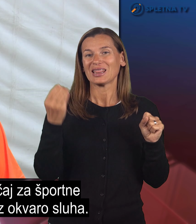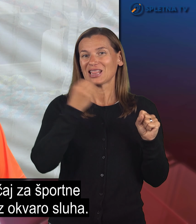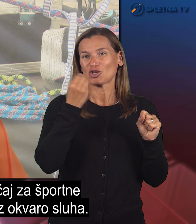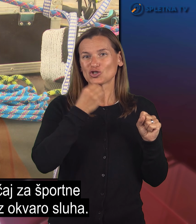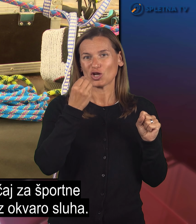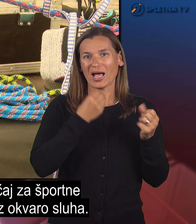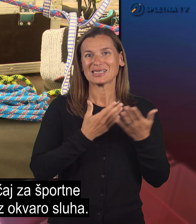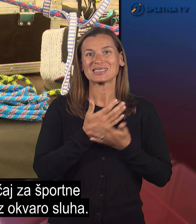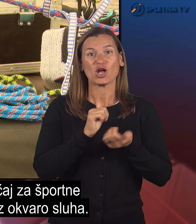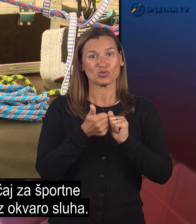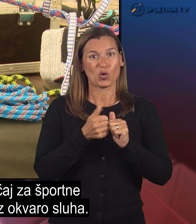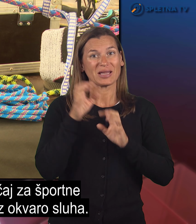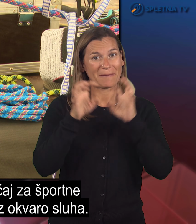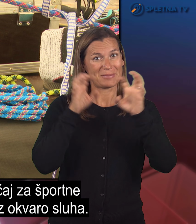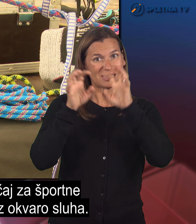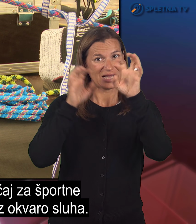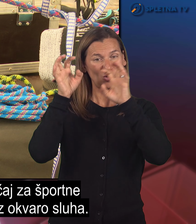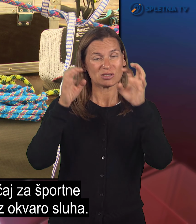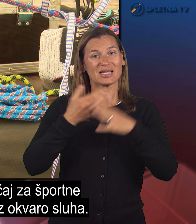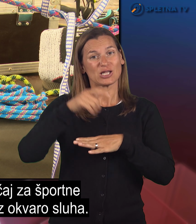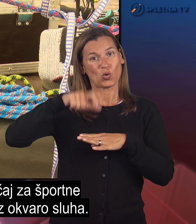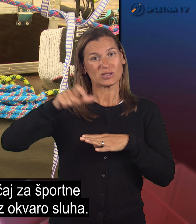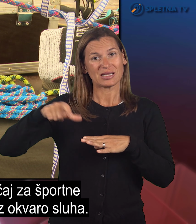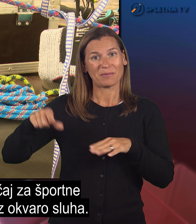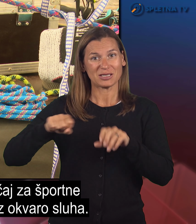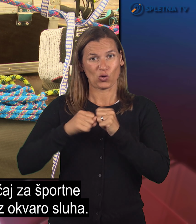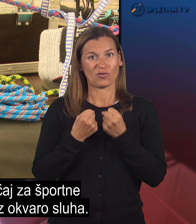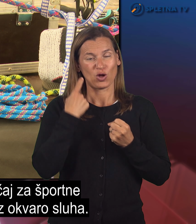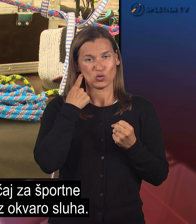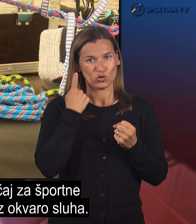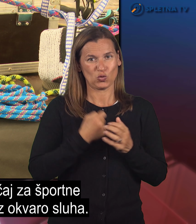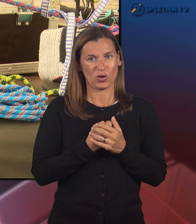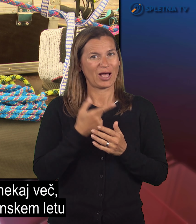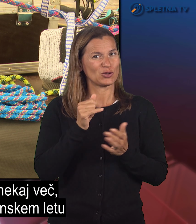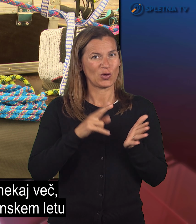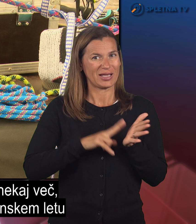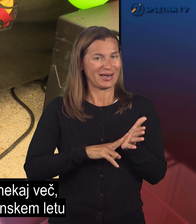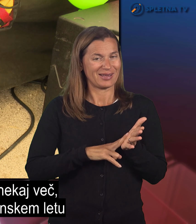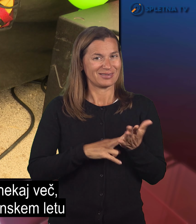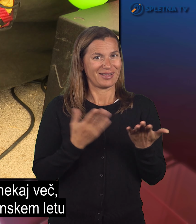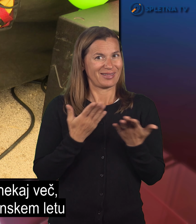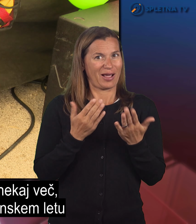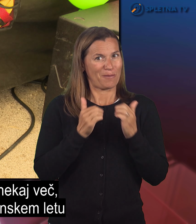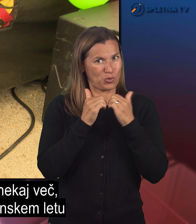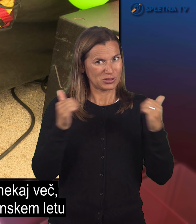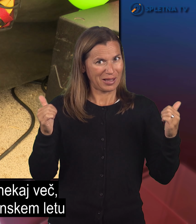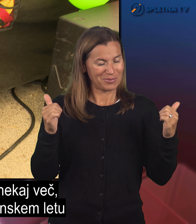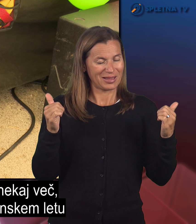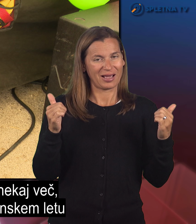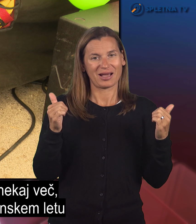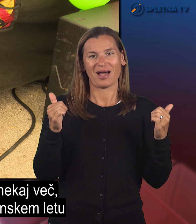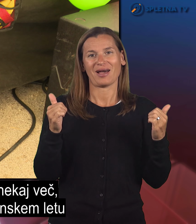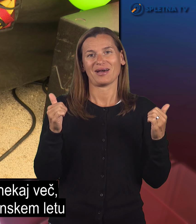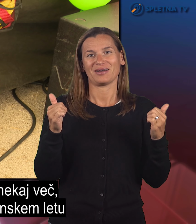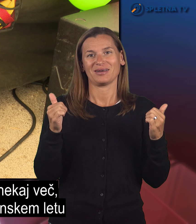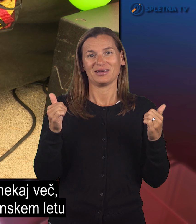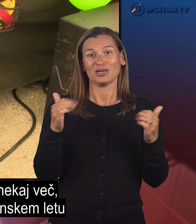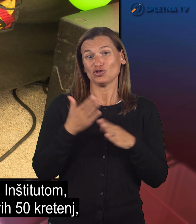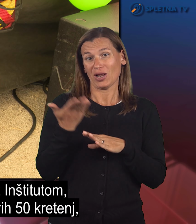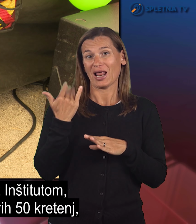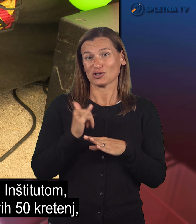tečaj za športne plezalce, za osebe z okvaro sluha. To je res bilo nekaj več, ker smo se v